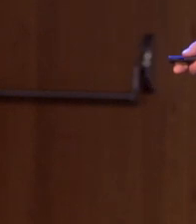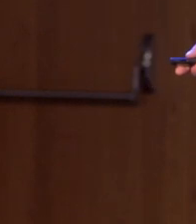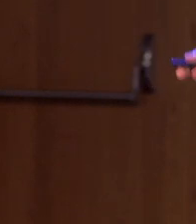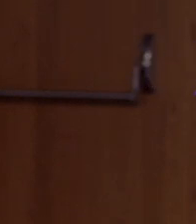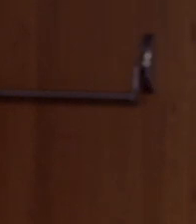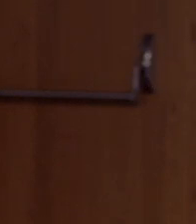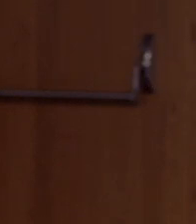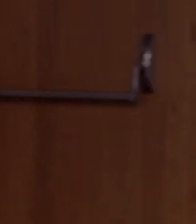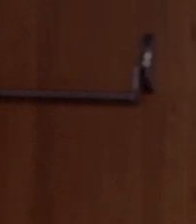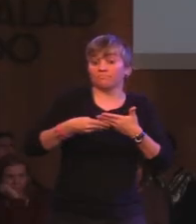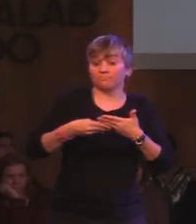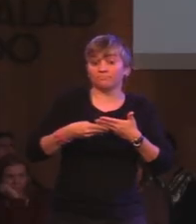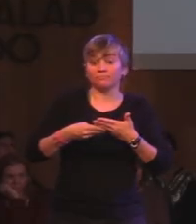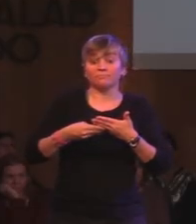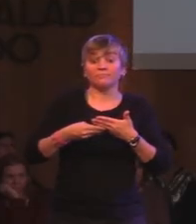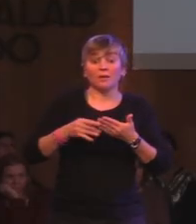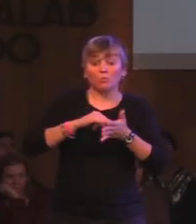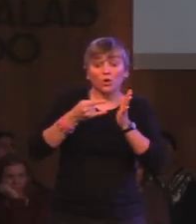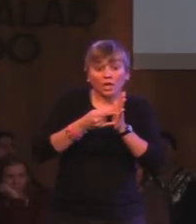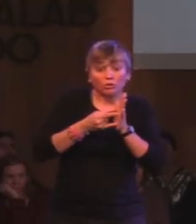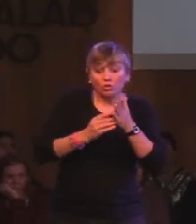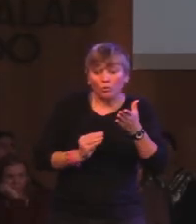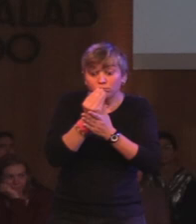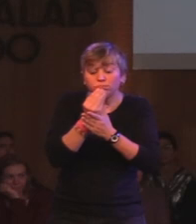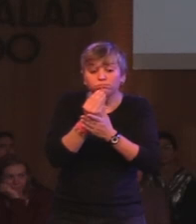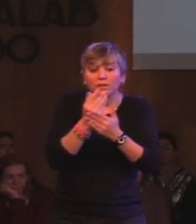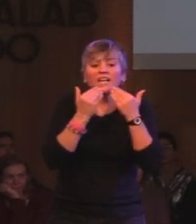También decir que todo esto ha sido gracias y posible